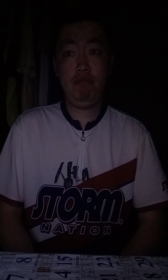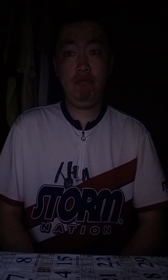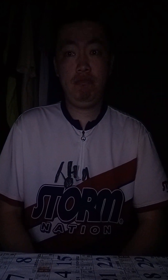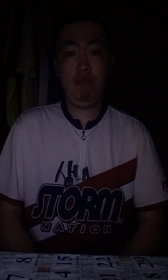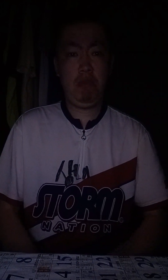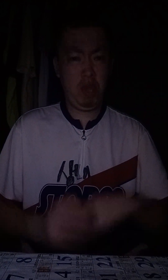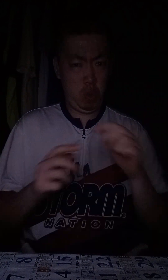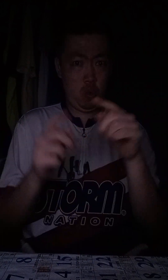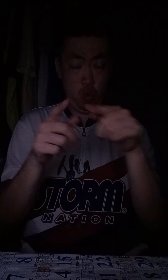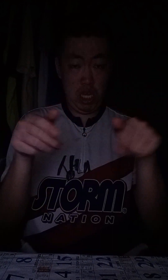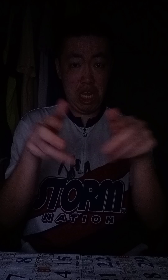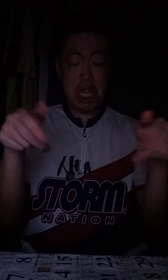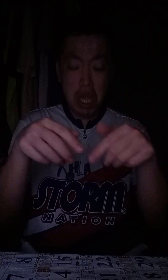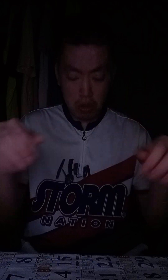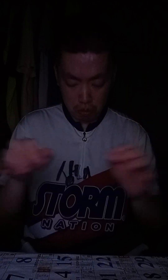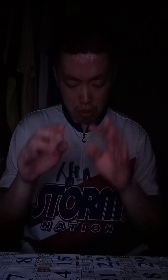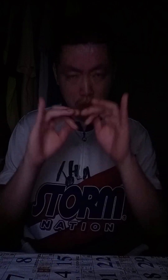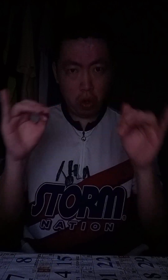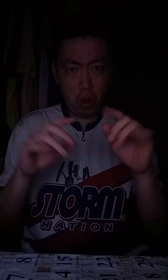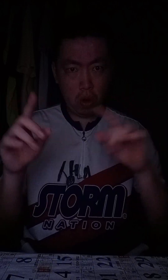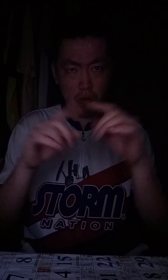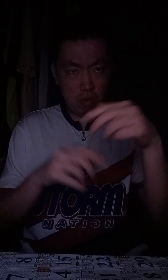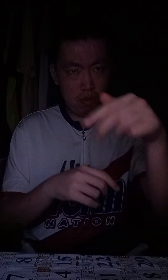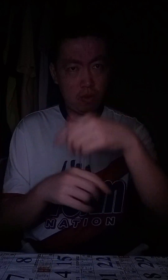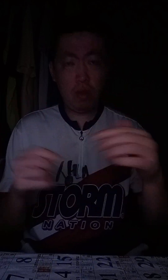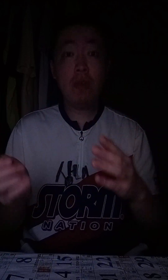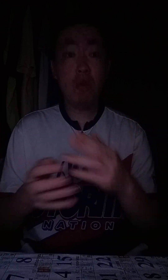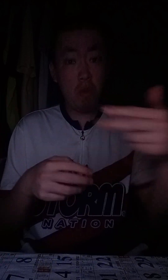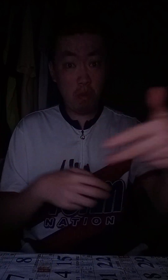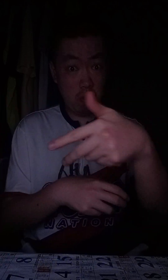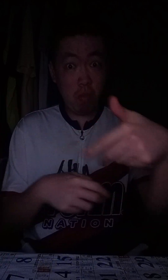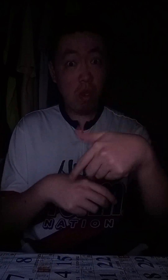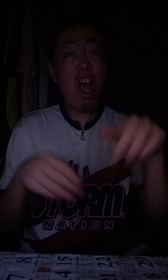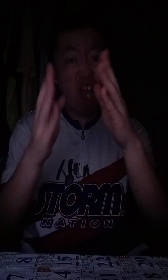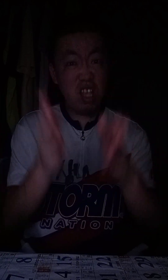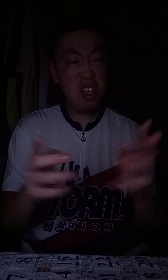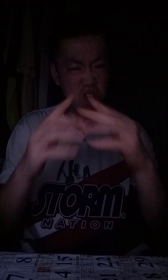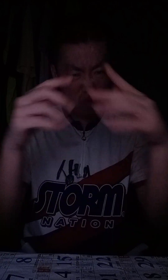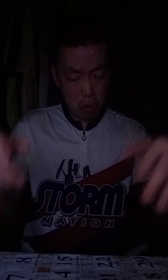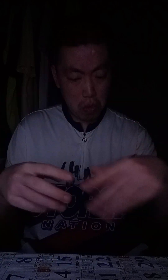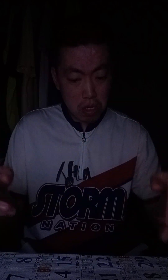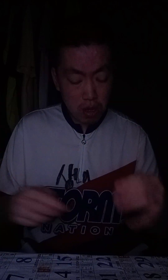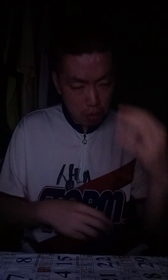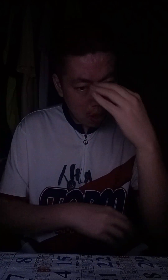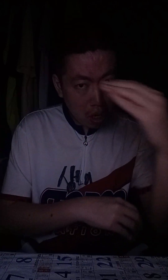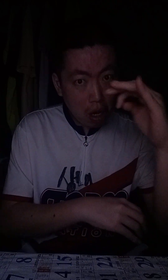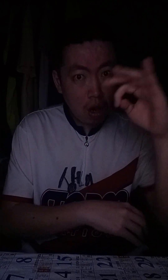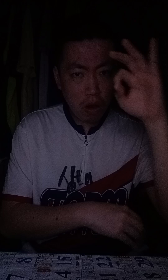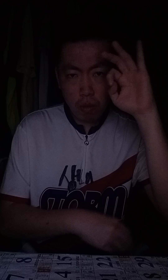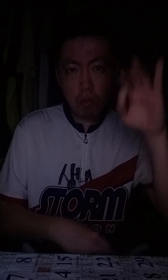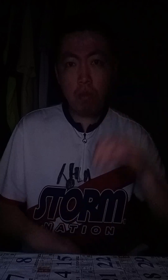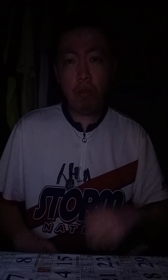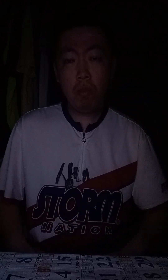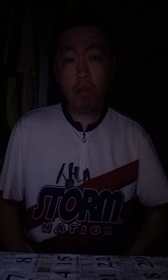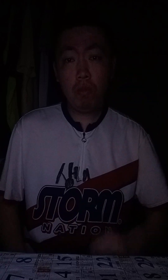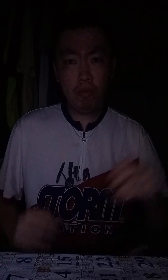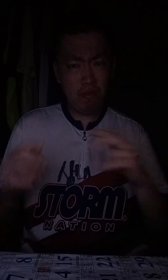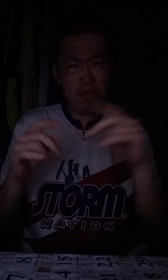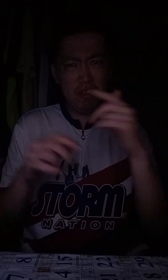강릉 녹색도시체험센터 이젠 뒤편의 공터. 버스 한 대가 덩그러니 방치돼 있습니다. 오랫동안 운행하지